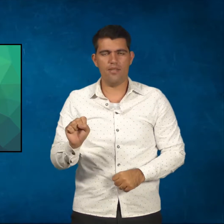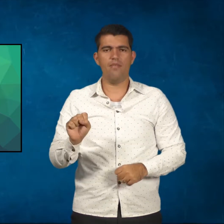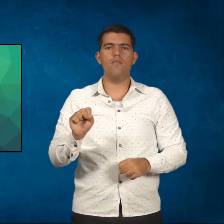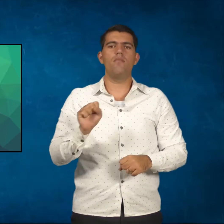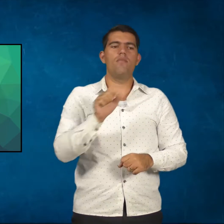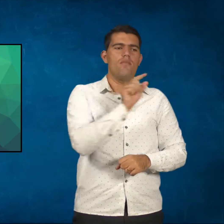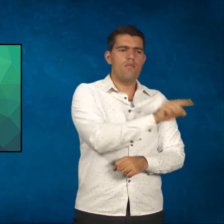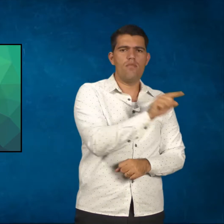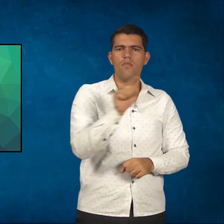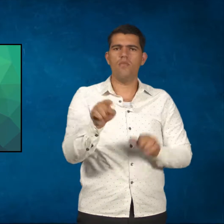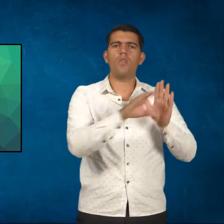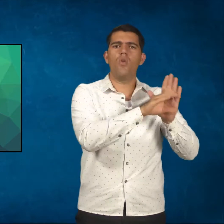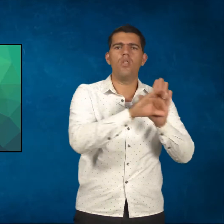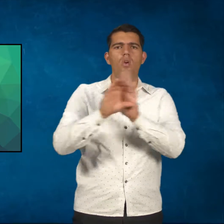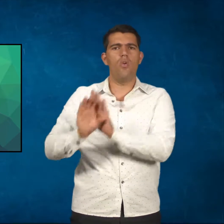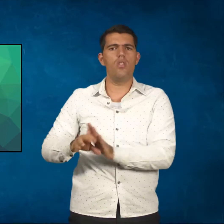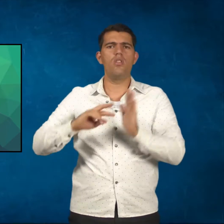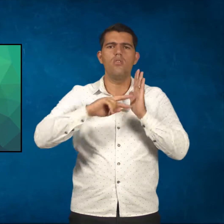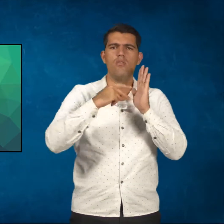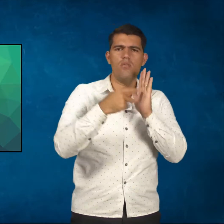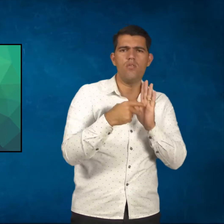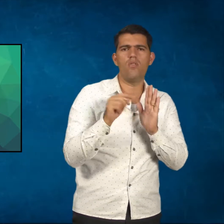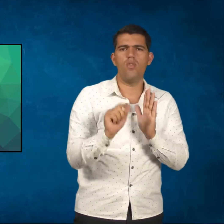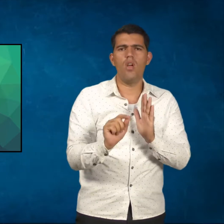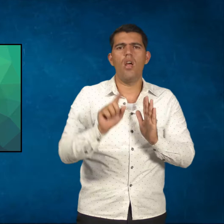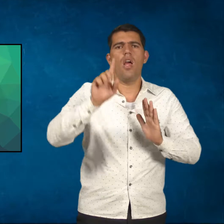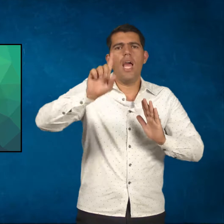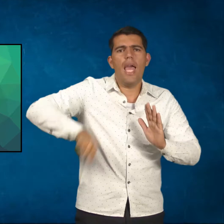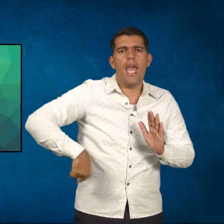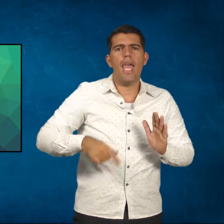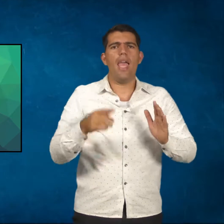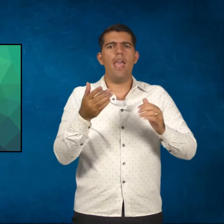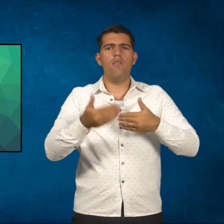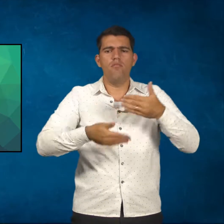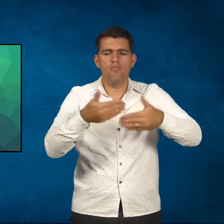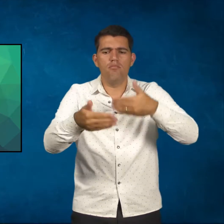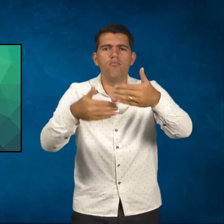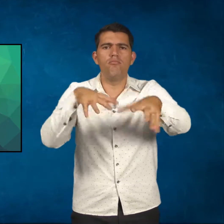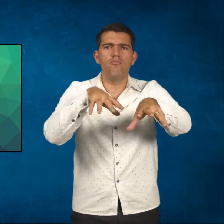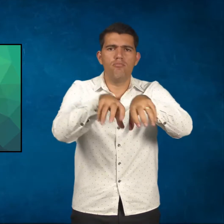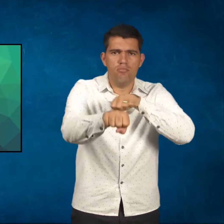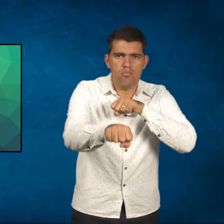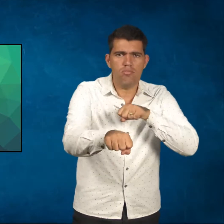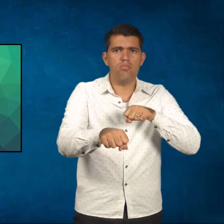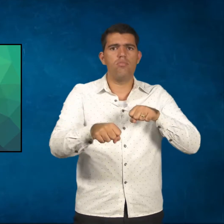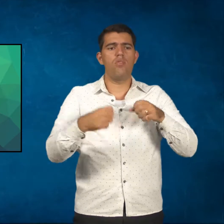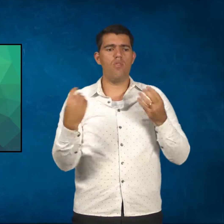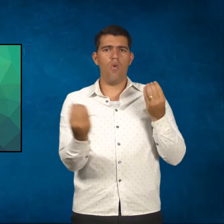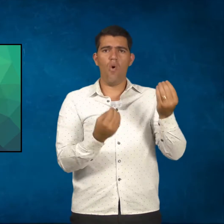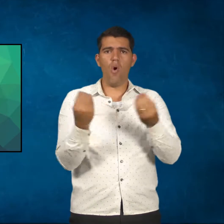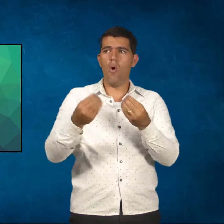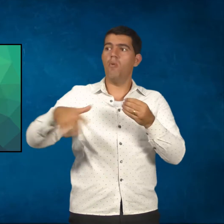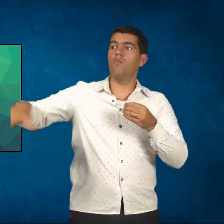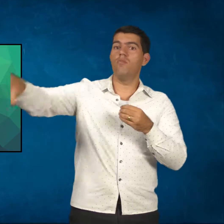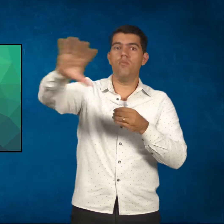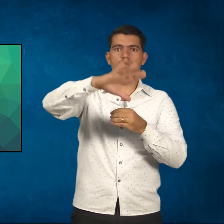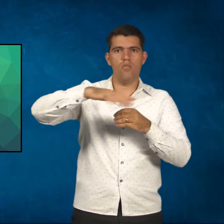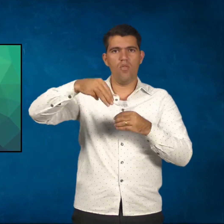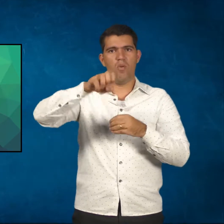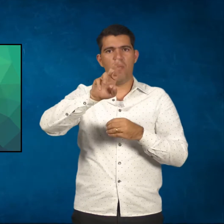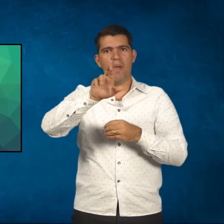dois conceitos justificava a adaptação do percurso formativo as condições do mercado capitalista.